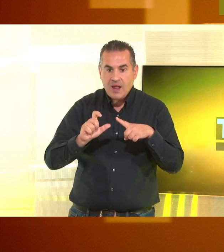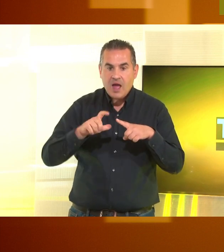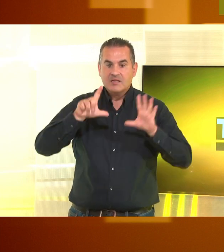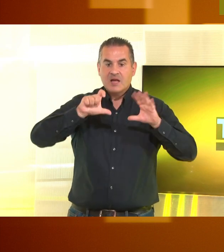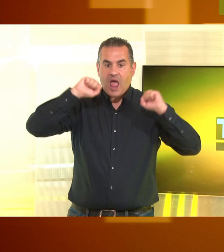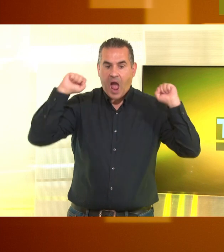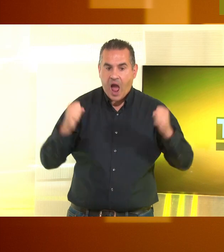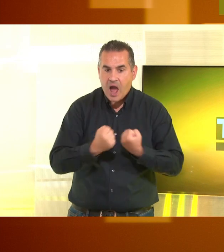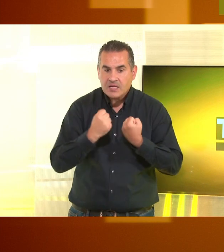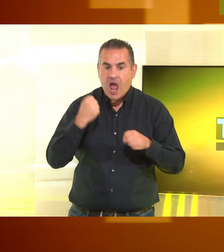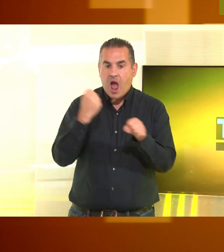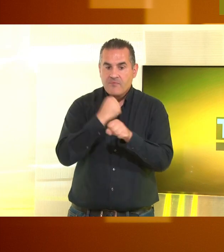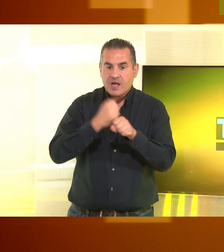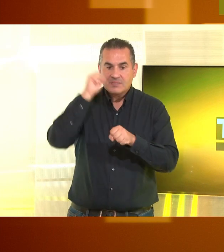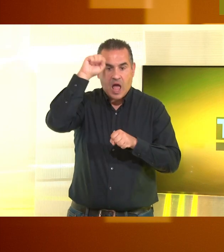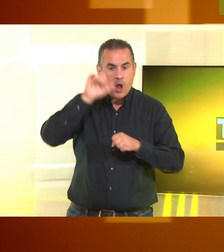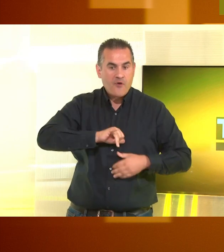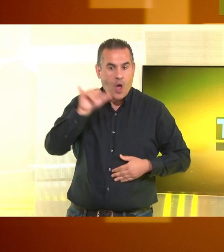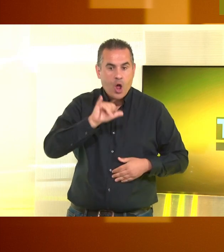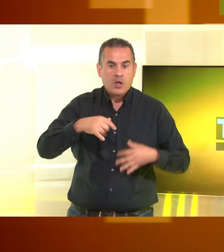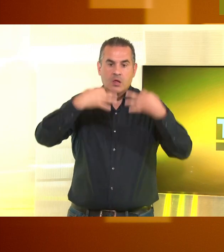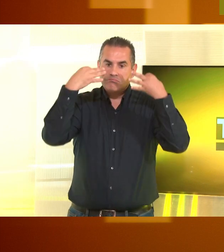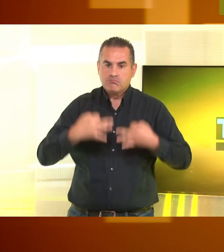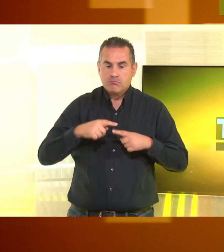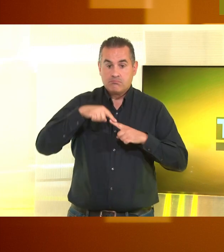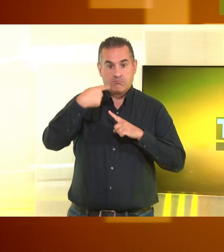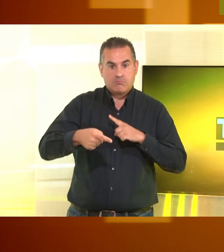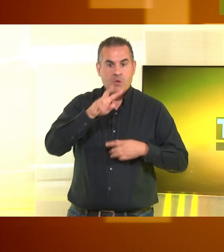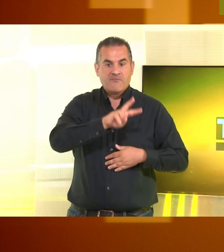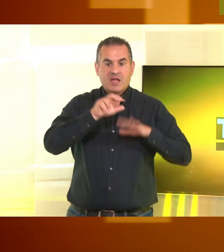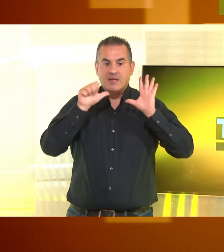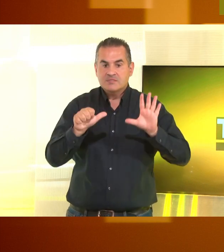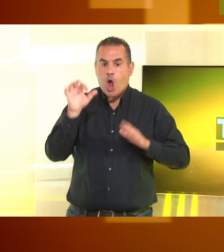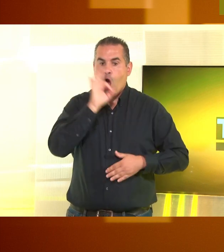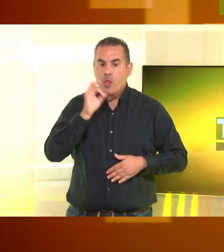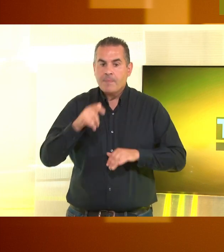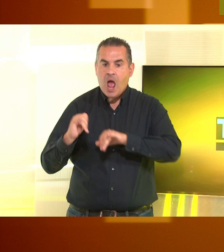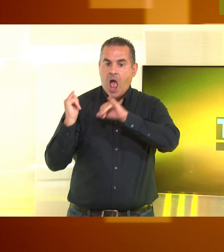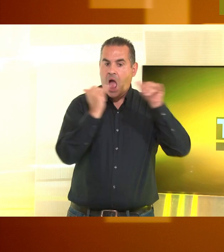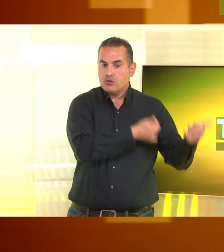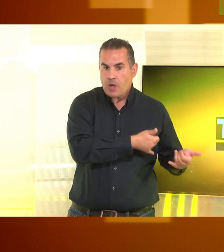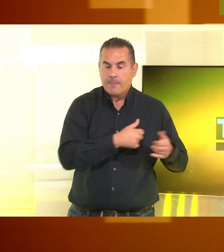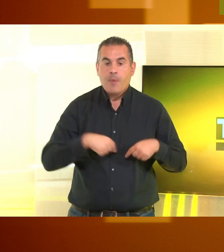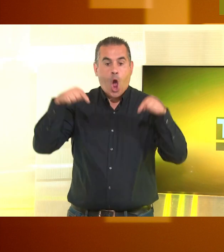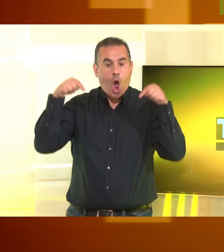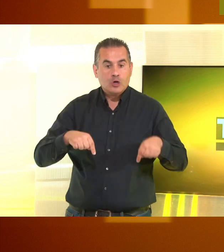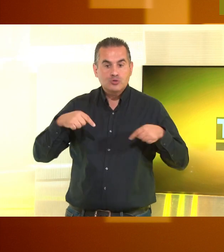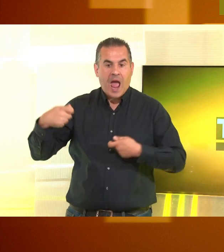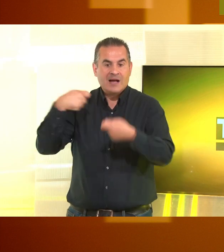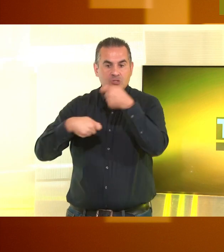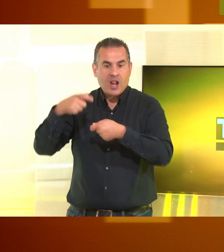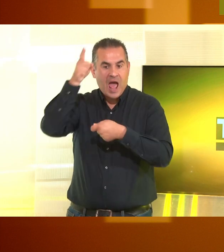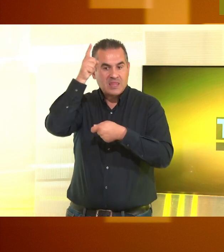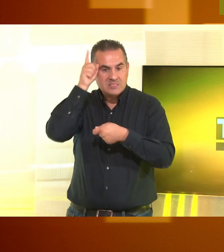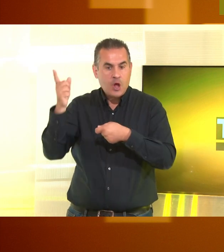scelto, così come le altre compagnie, di non partecipare al bando regionale per lo scalo di Alghero. Se ne riparlerà il 9 ottobre, quando è in calendario